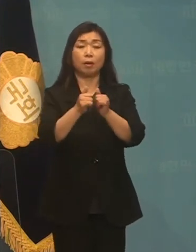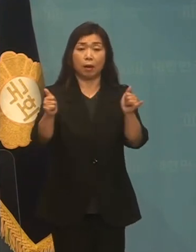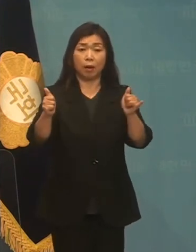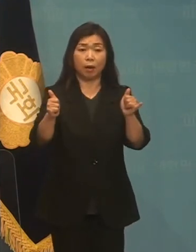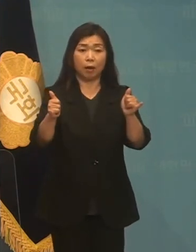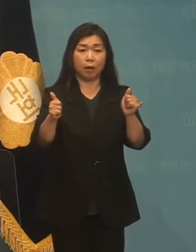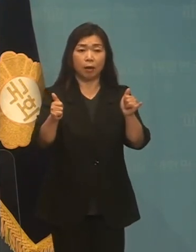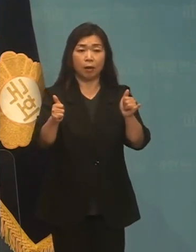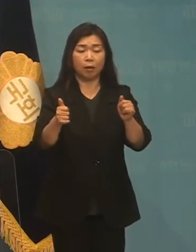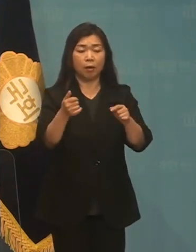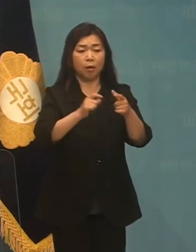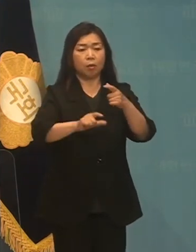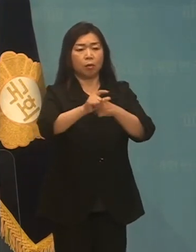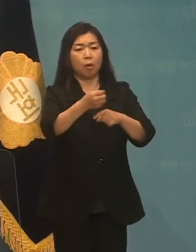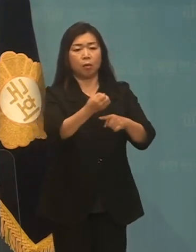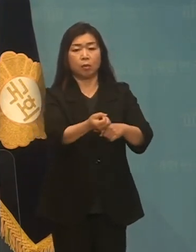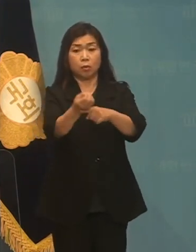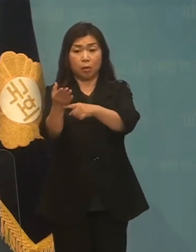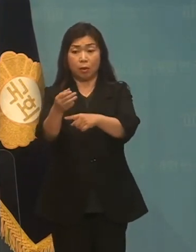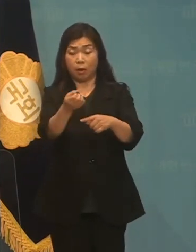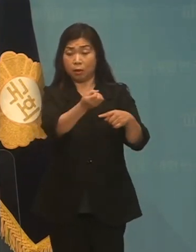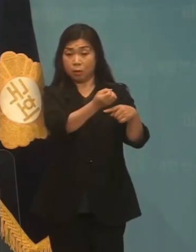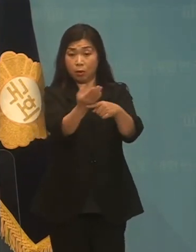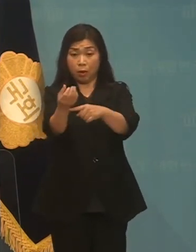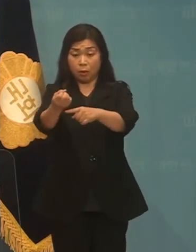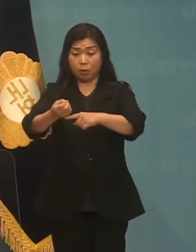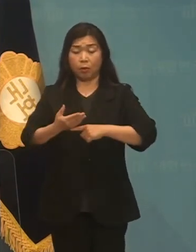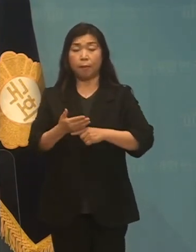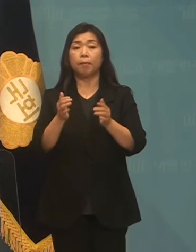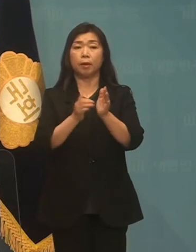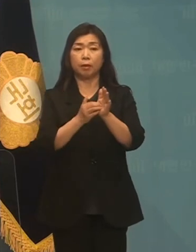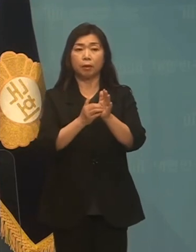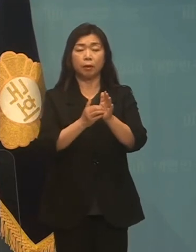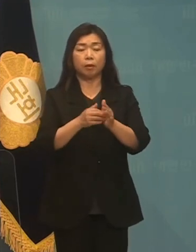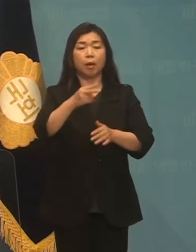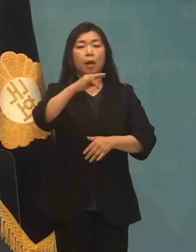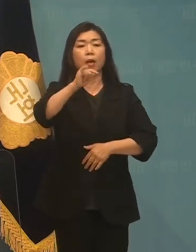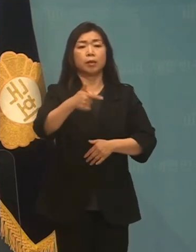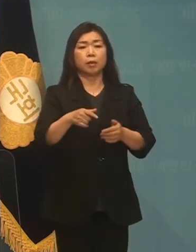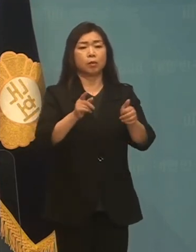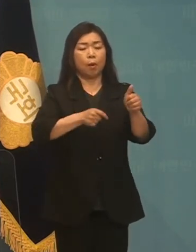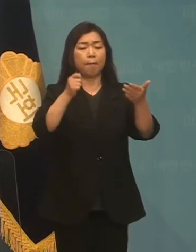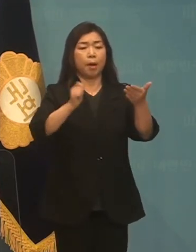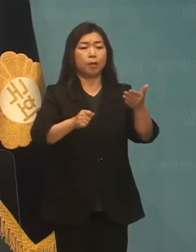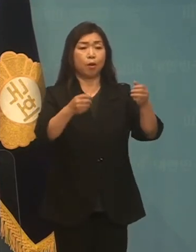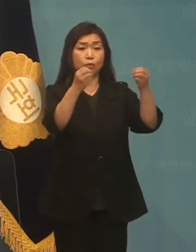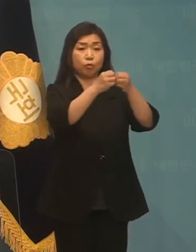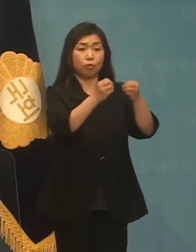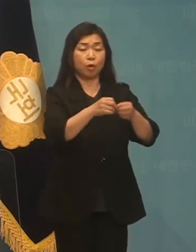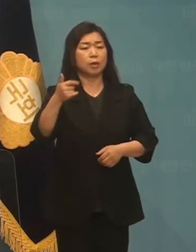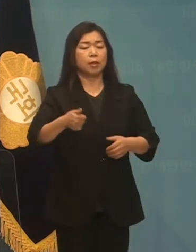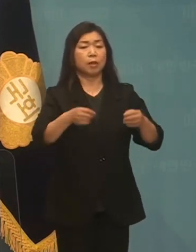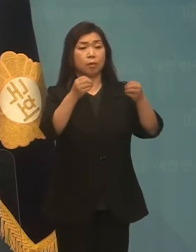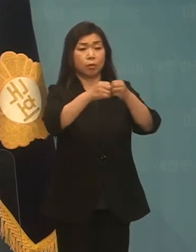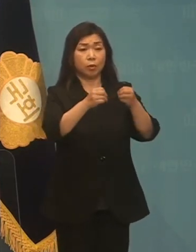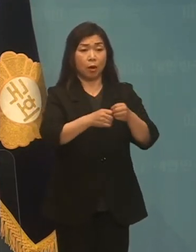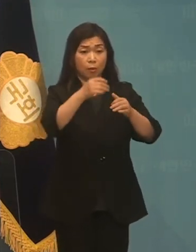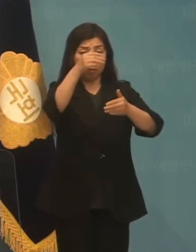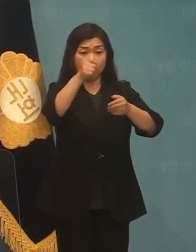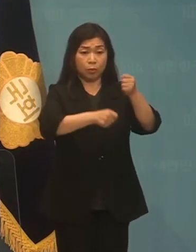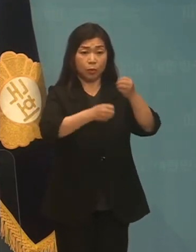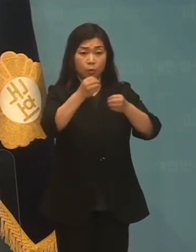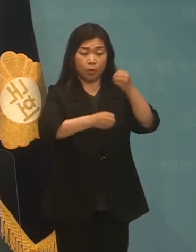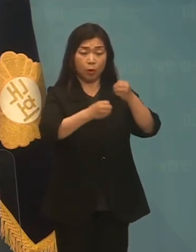것으로 드러났습니다. 신모 씨에 대한 판결문 그리고 진성준 의원 분석 의견